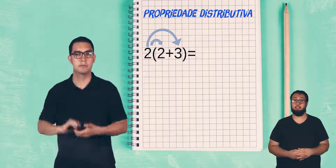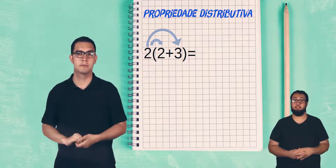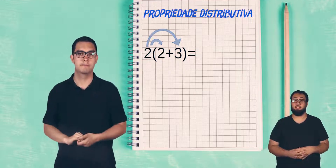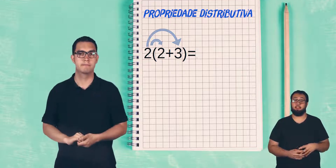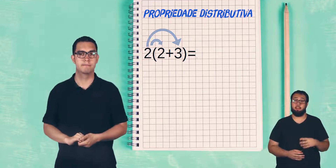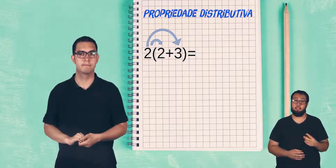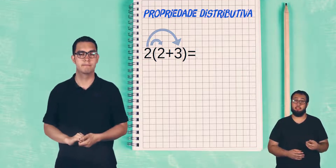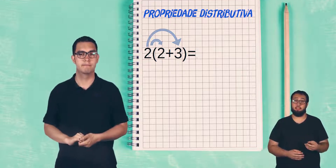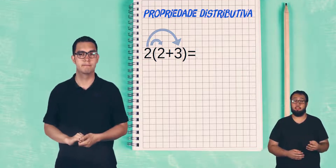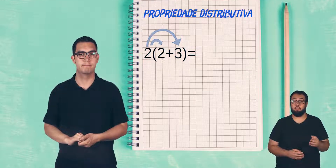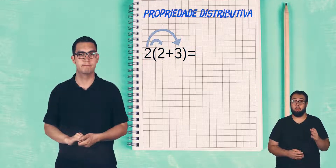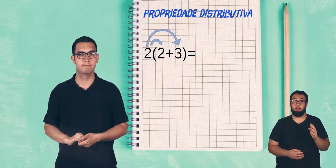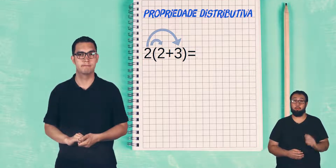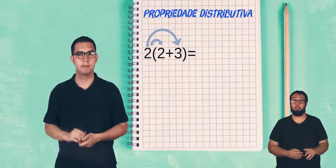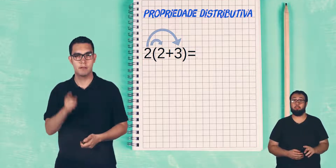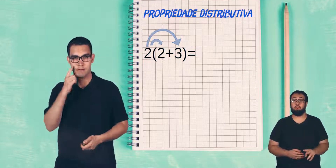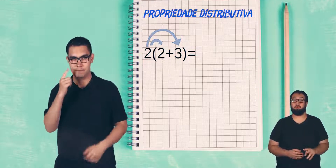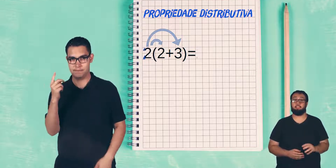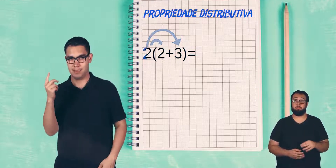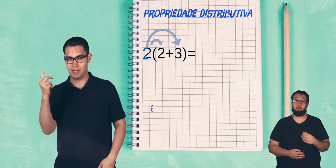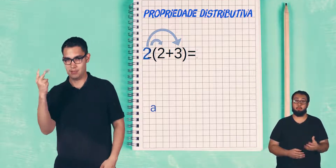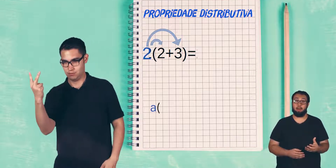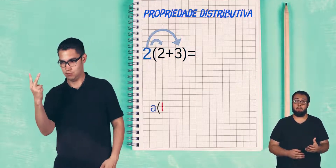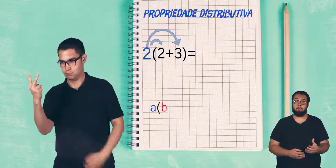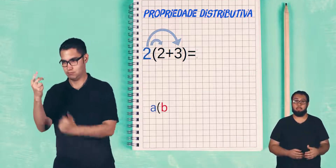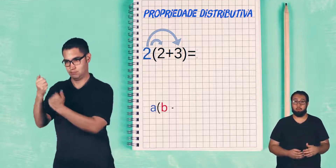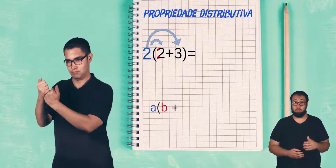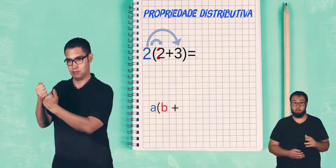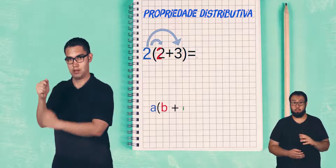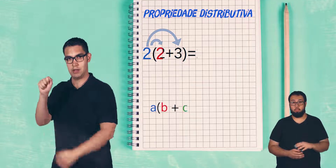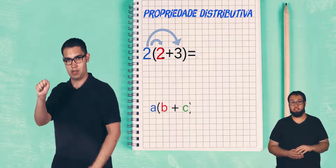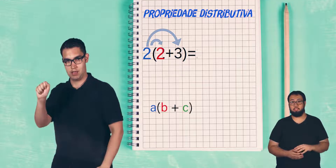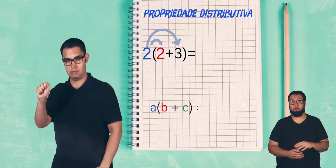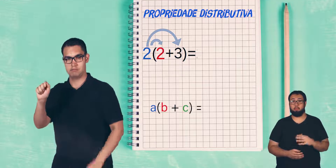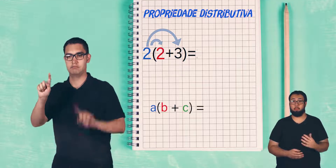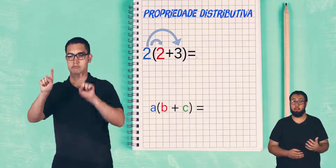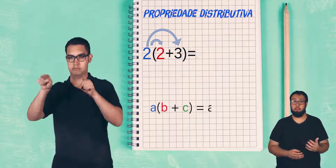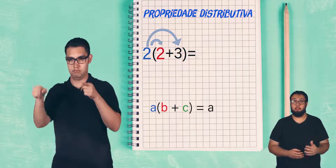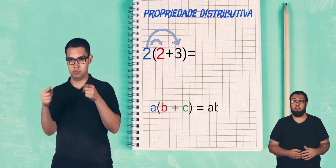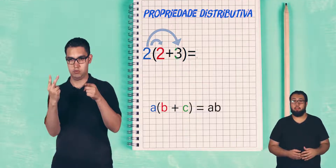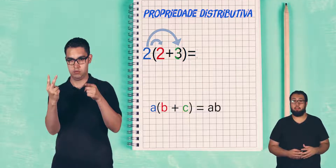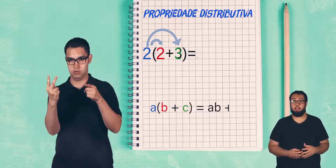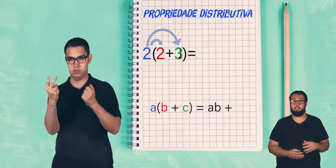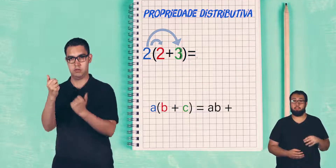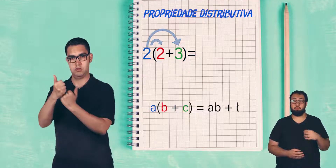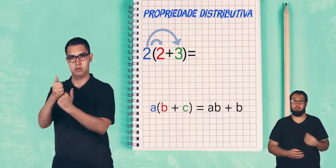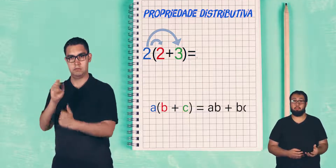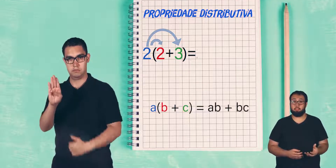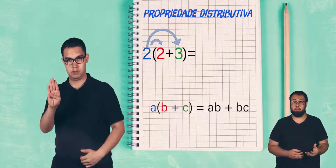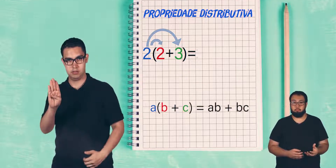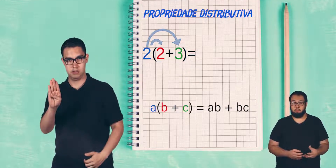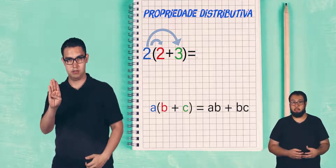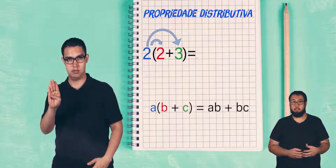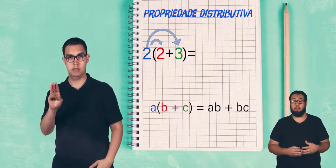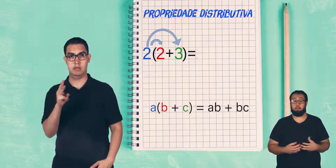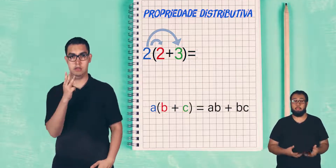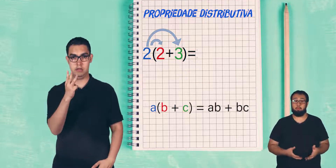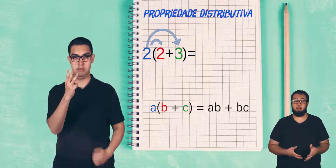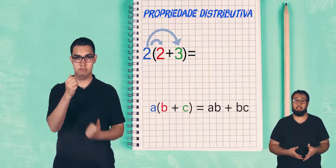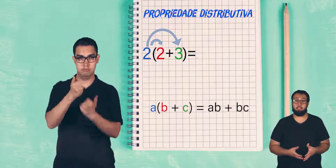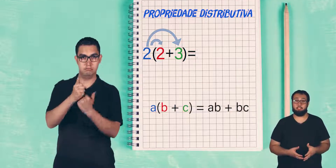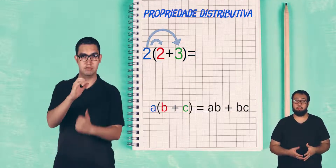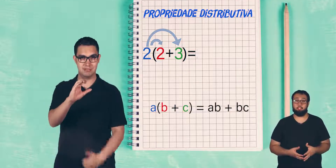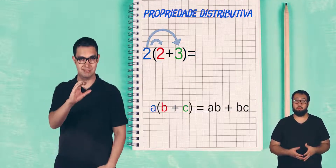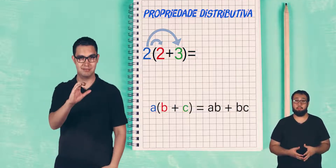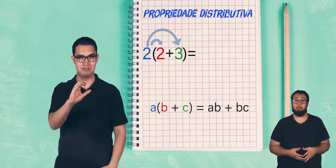parênteses. Aqui, o primeiro 2 faz o papel do A, o segundo 2 faz o papel do B, e o 3 faz o papel do C. Aplicando